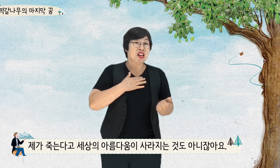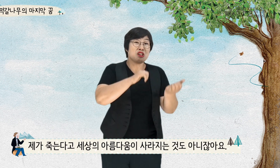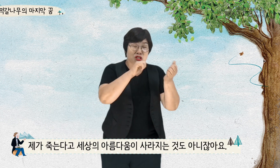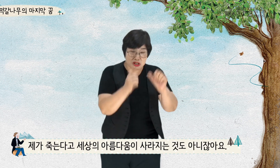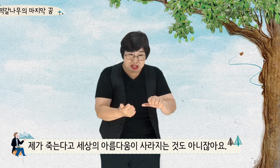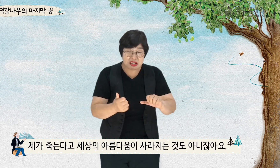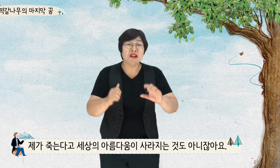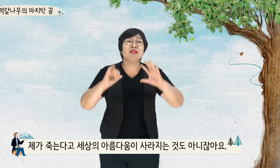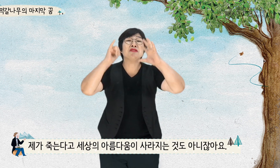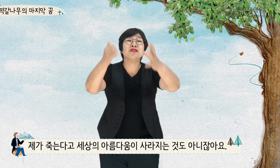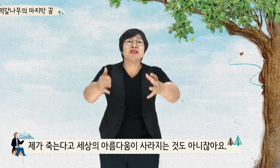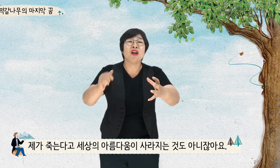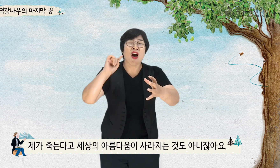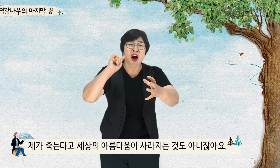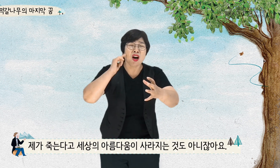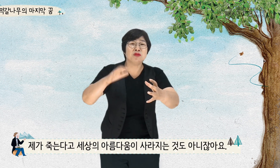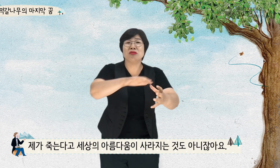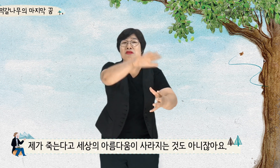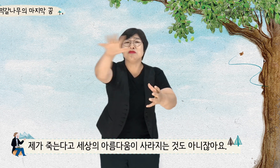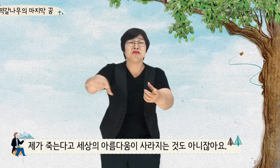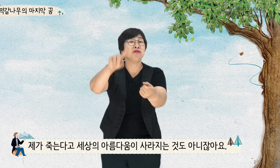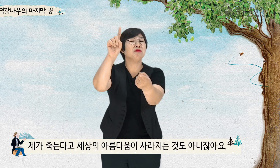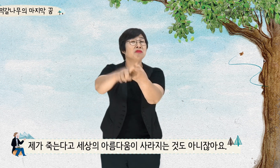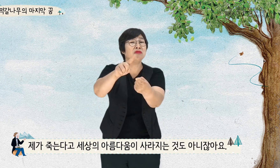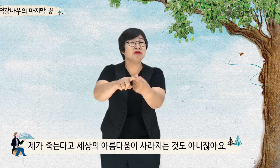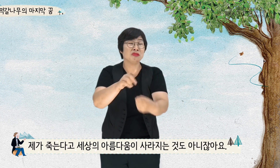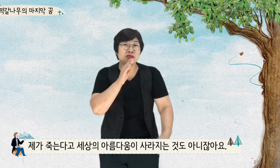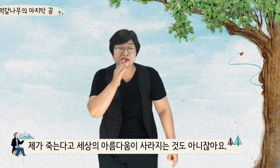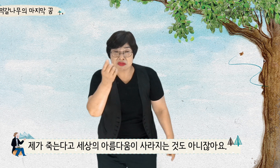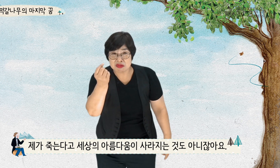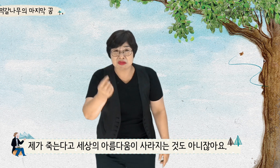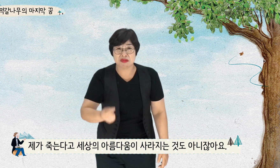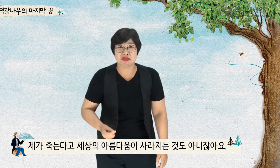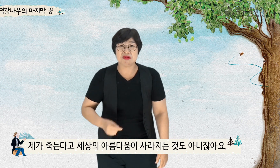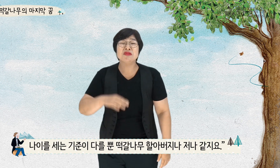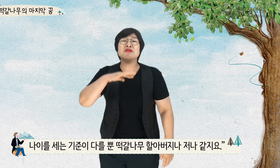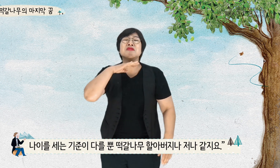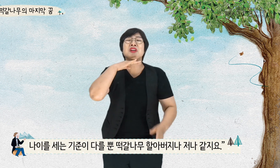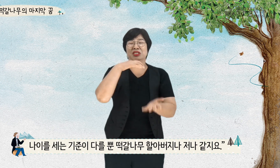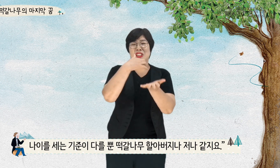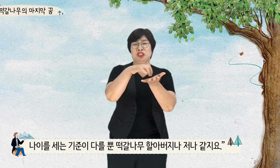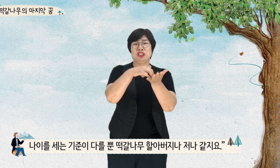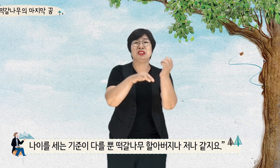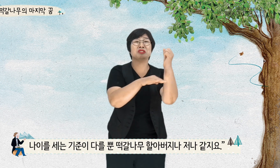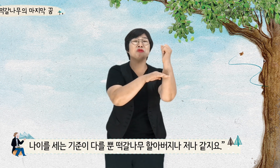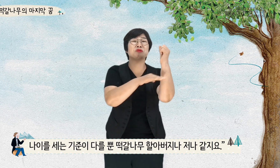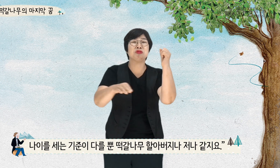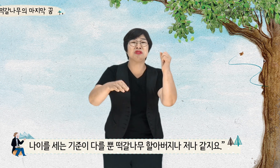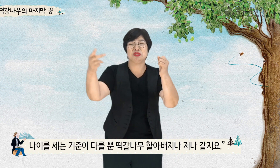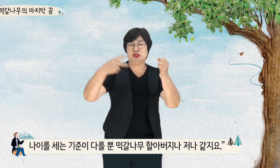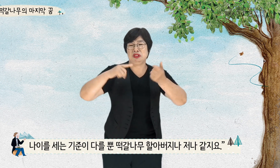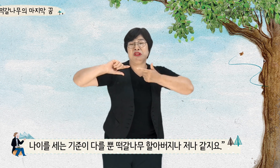제가 죽는다고 세상의 아름다움이 사라지는 것도 아니잖아요. 나이를 세는 기준이 다를